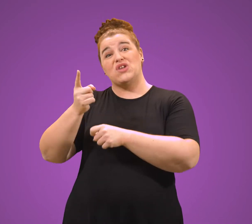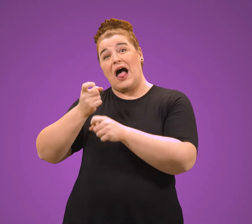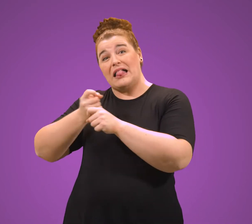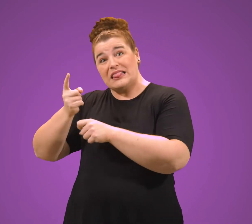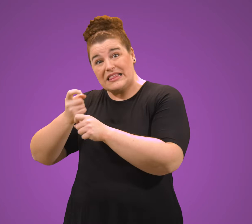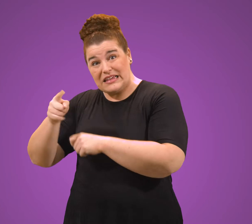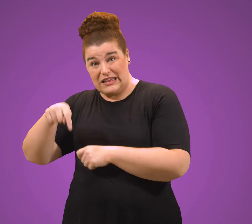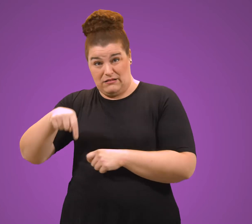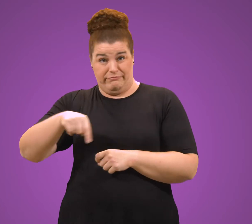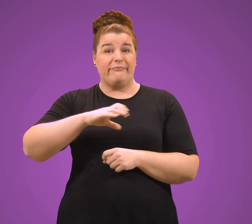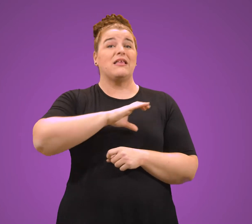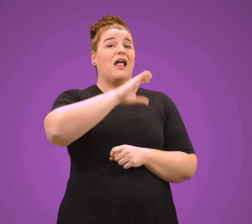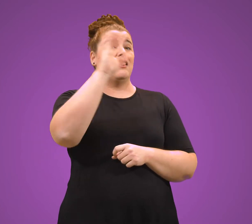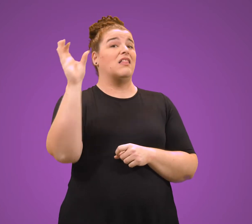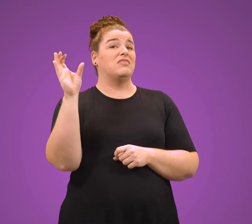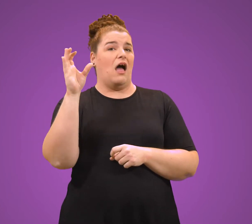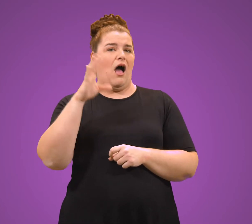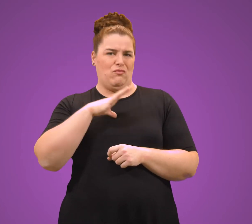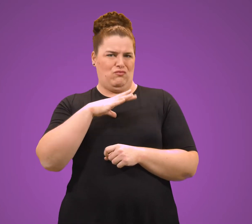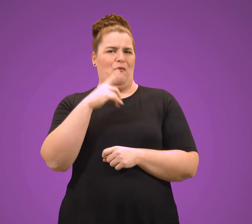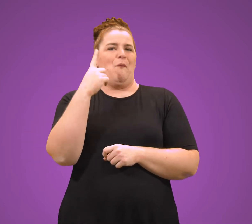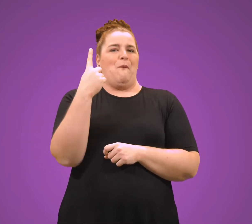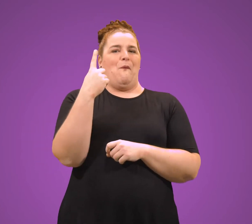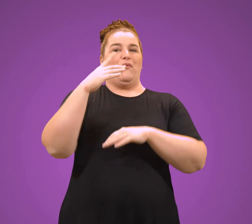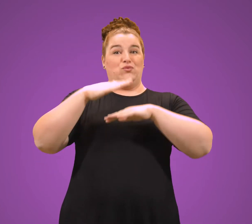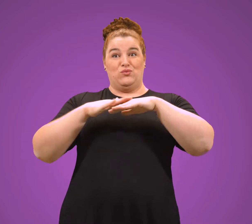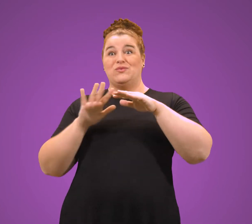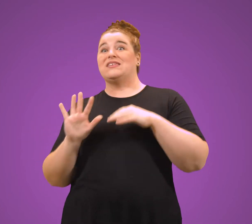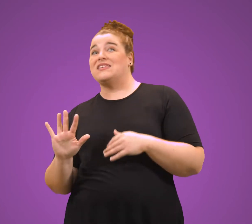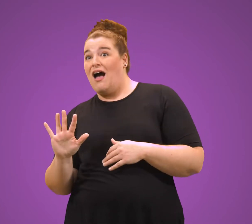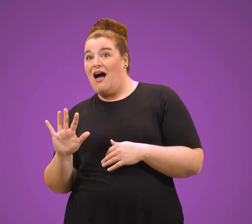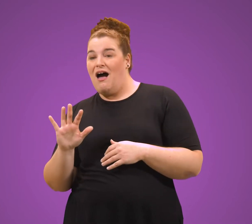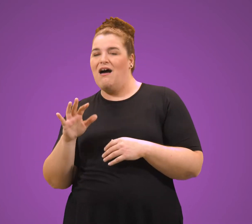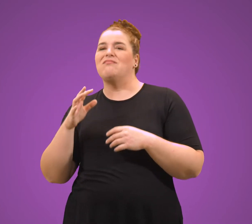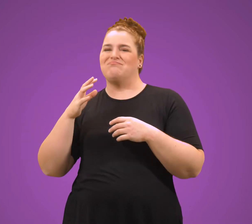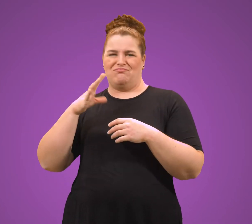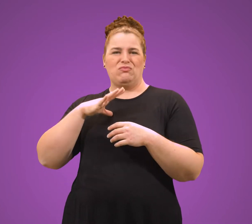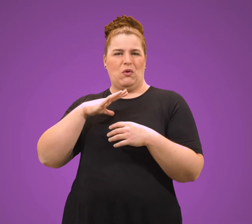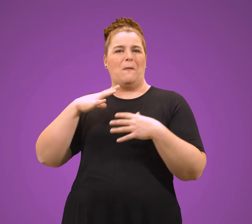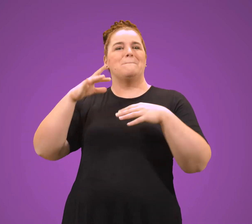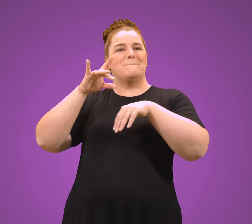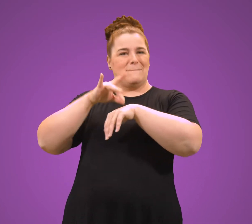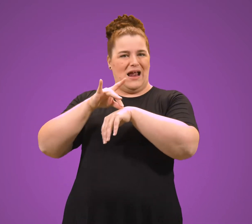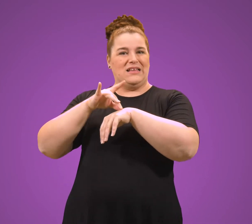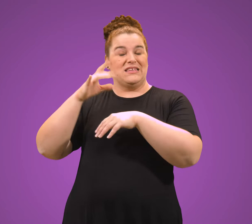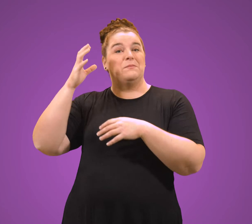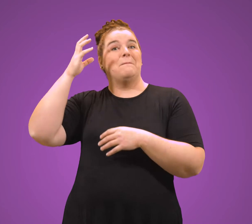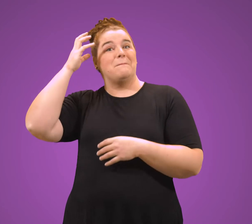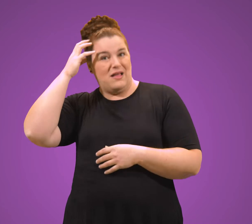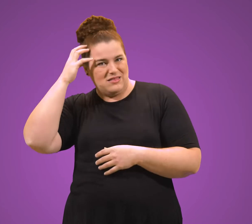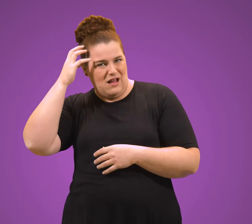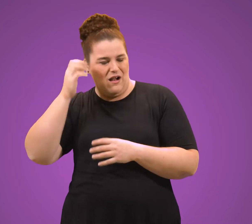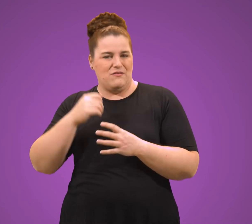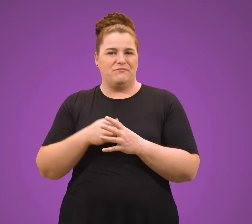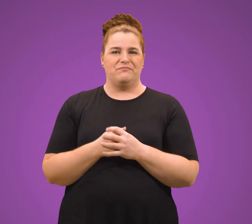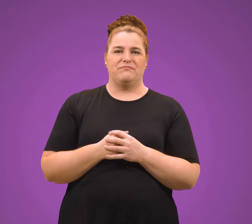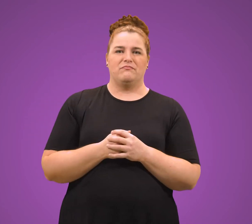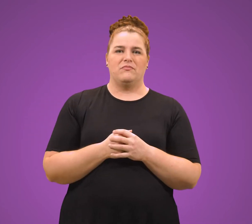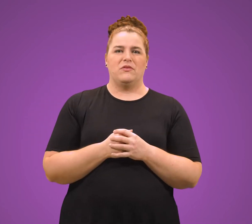Chaque année, au Canada, une personne sur 5 est atteinte d'un problème de santé mentale ou d'une maladie mentale. Mais 5